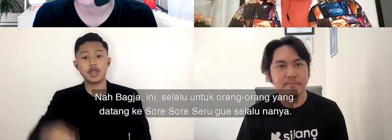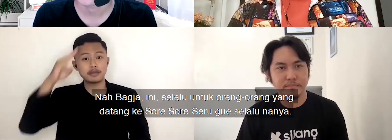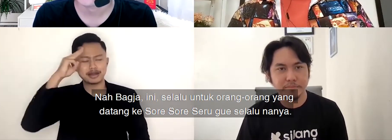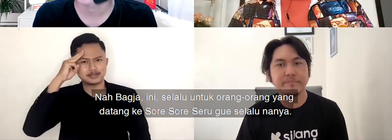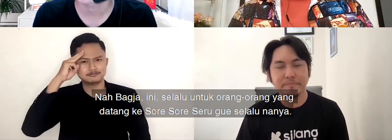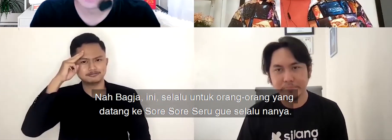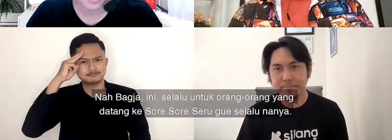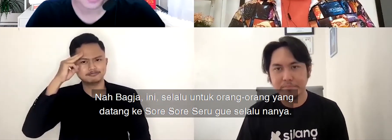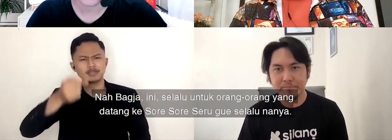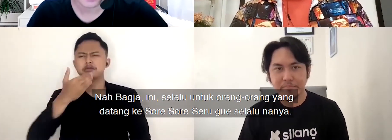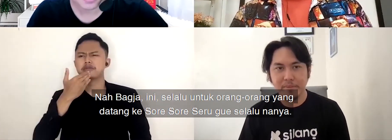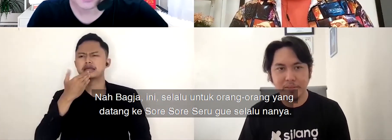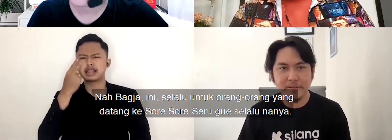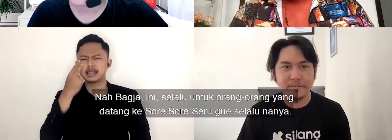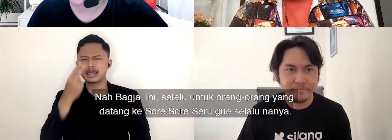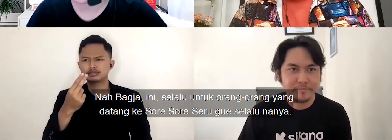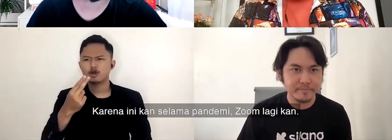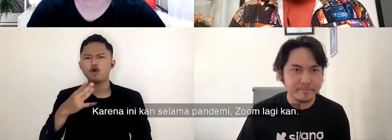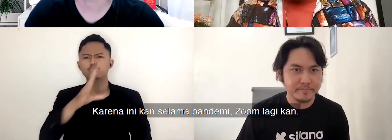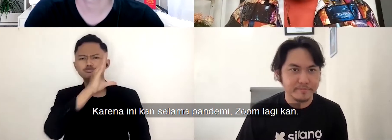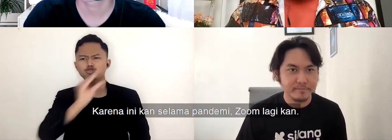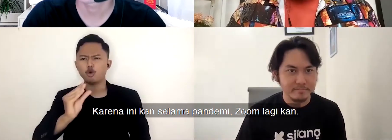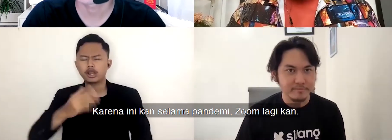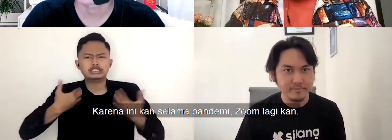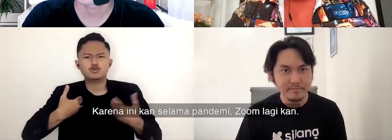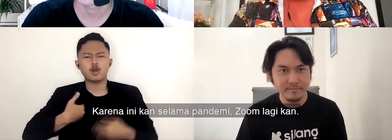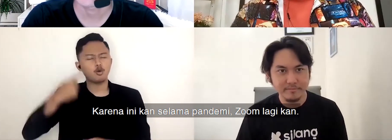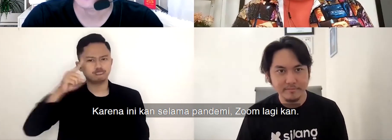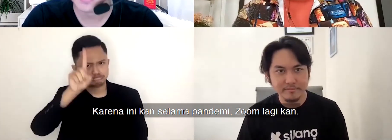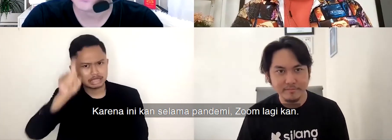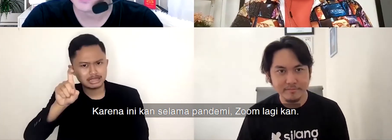selalu untuk orang yang datang sru usahakan selalu nanya